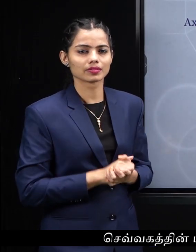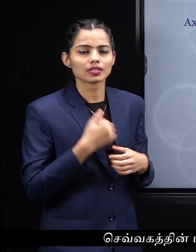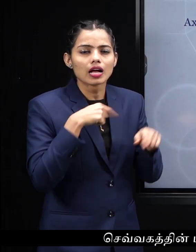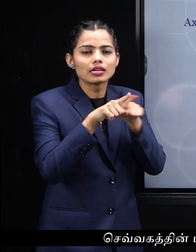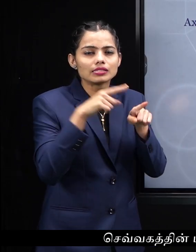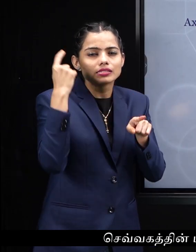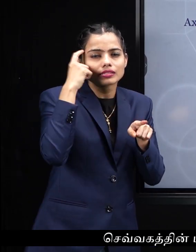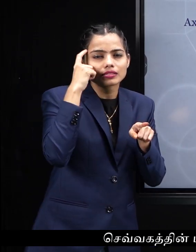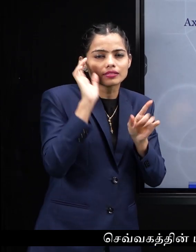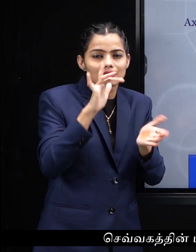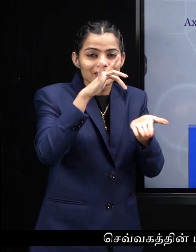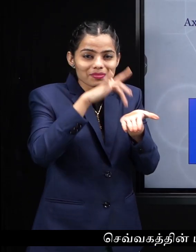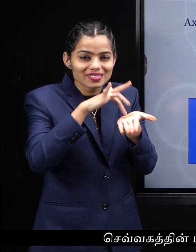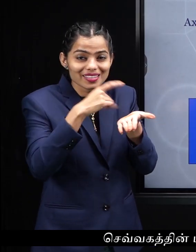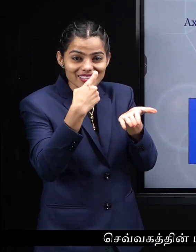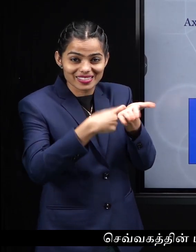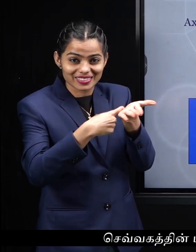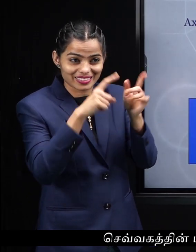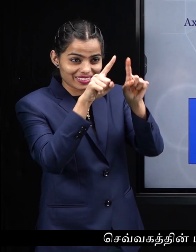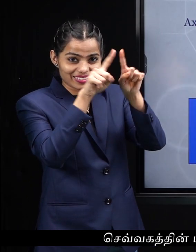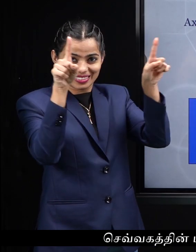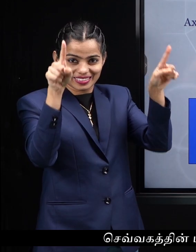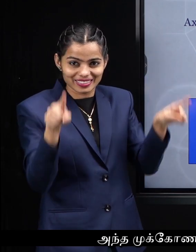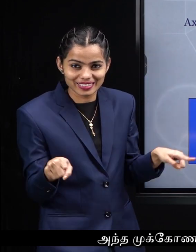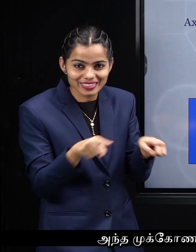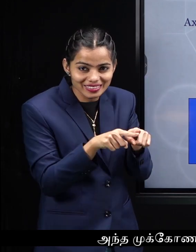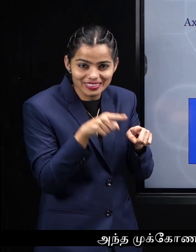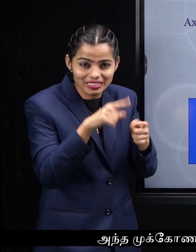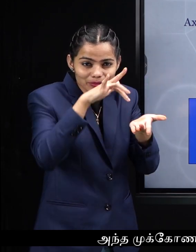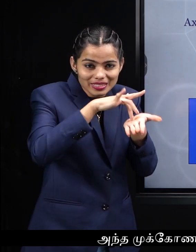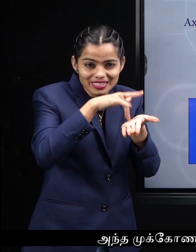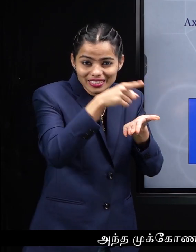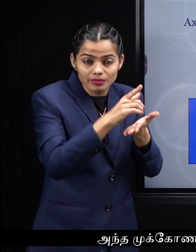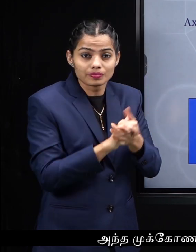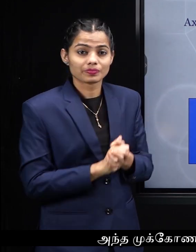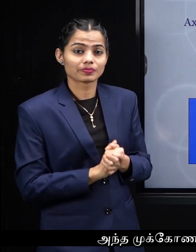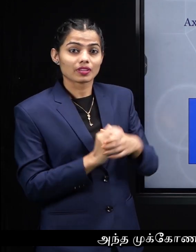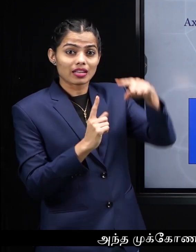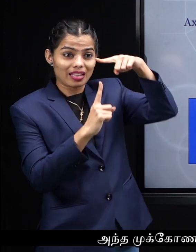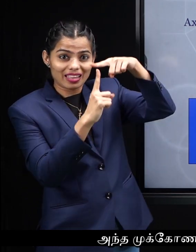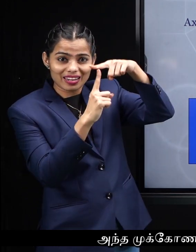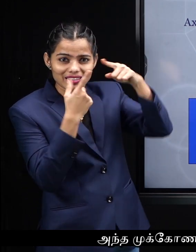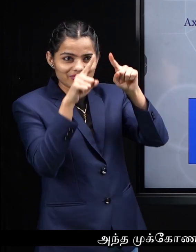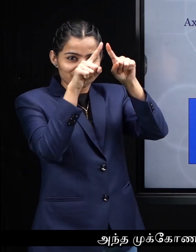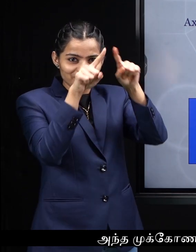செவ்வகத்தின் பரப்பளவு ஒரு முக்கோணத்தின் பரப்பளவிற்கு சமம் என்றும், அந்த முக்கோணத்தின் பரப்பளவு ஒரு சதுரத்தின் பரப்பளவிற்கு சமம்